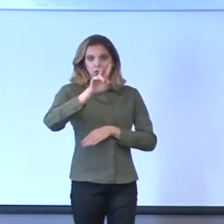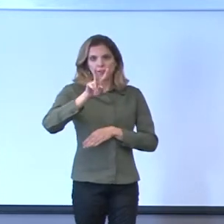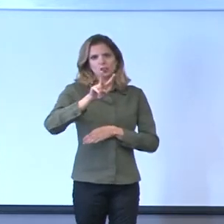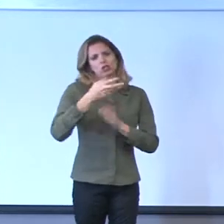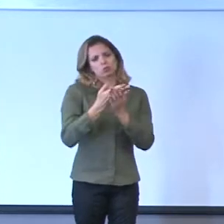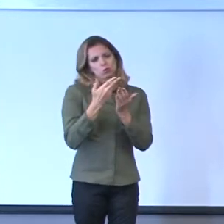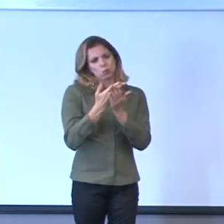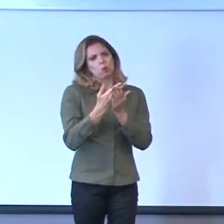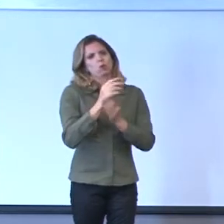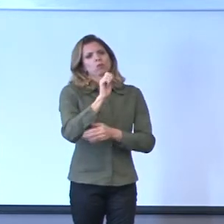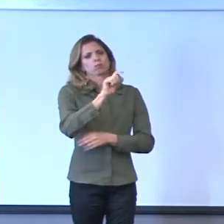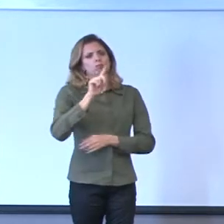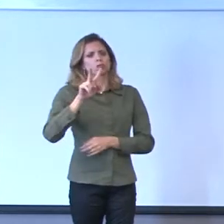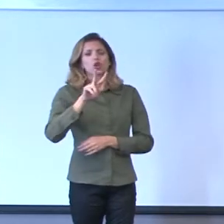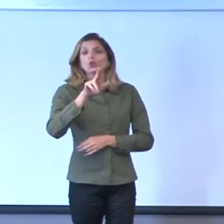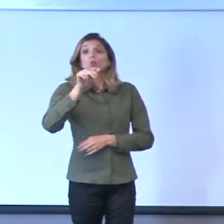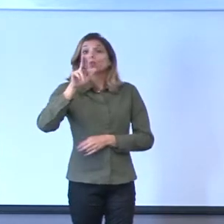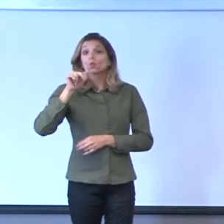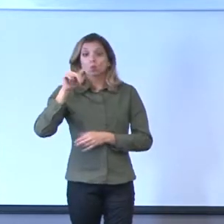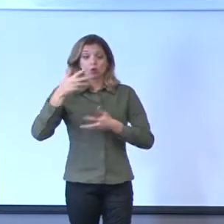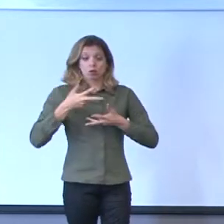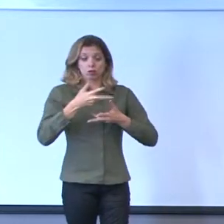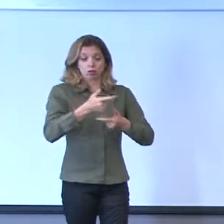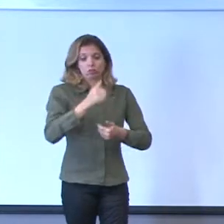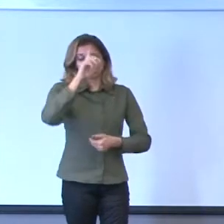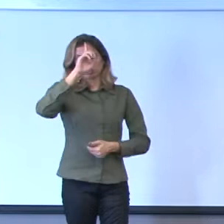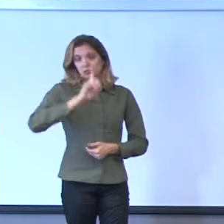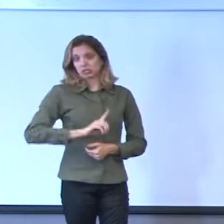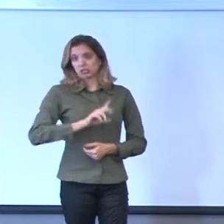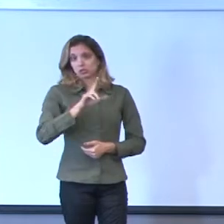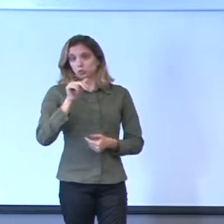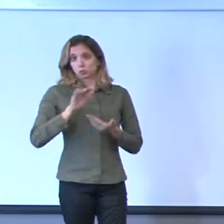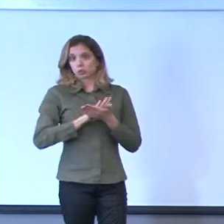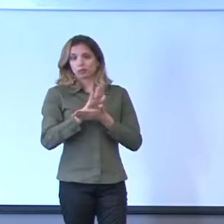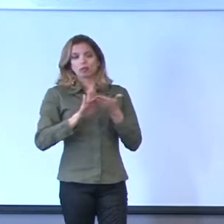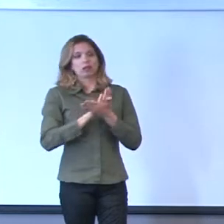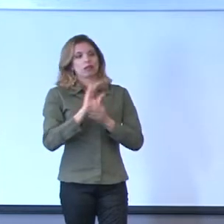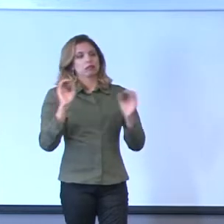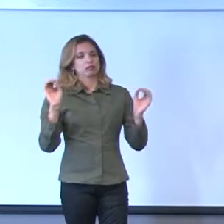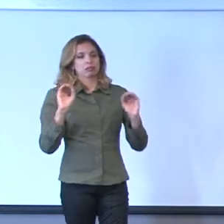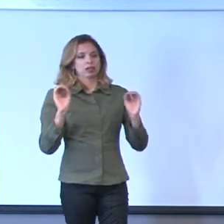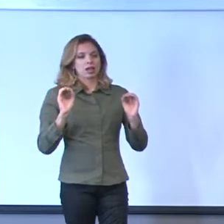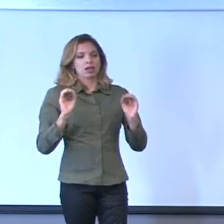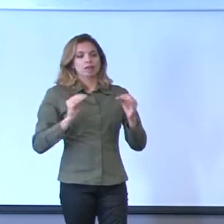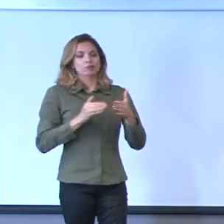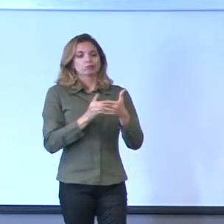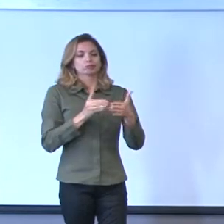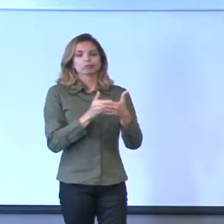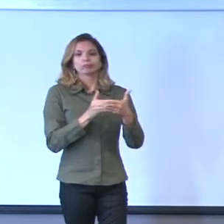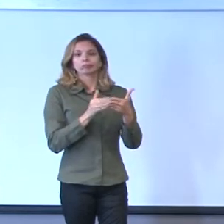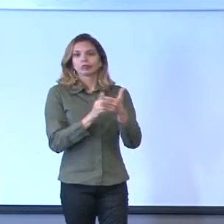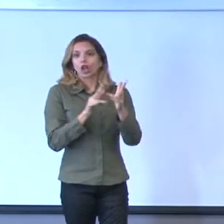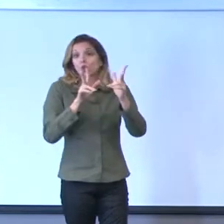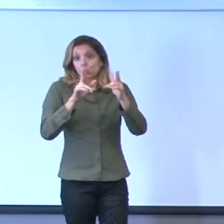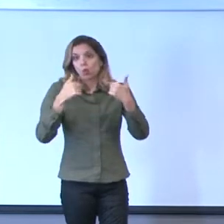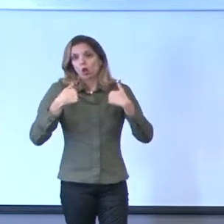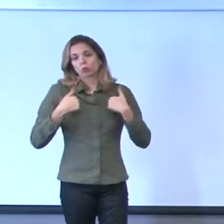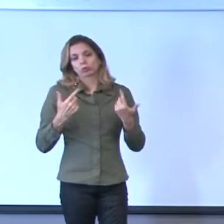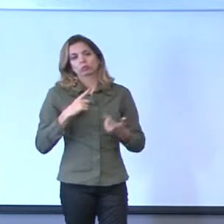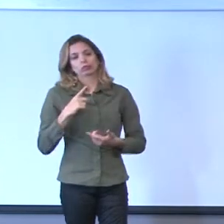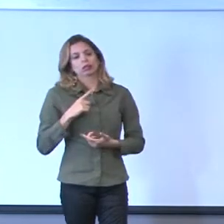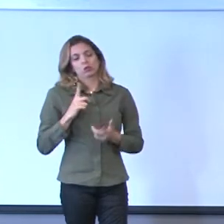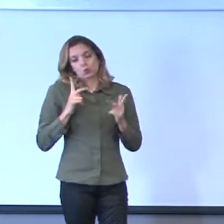até então nunca tinha recebido alguém, né, com impedimentos físicos como